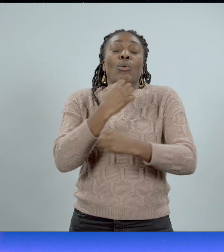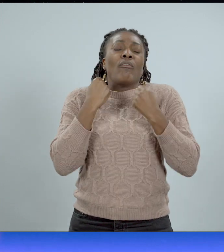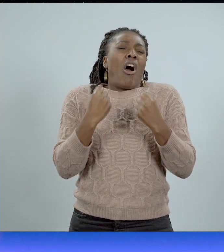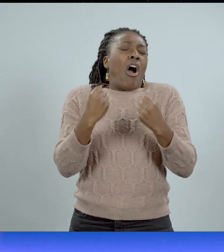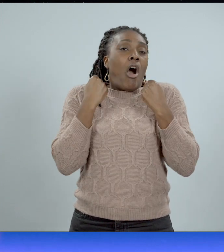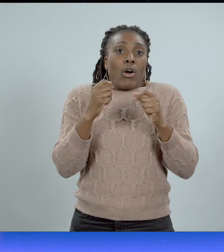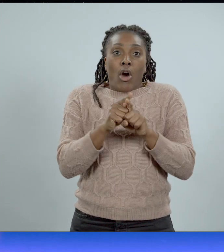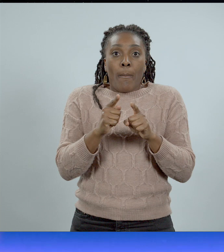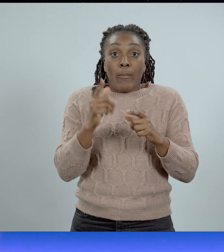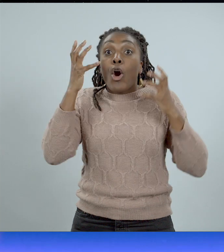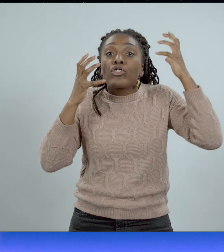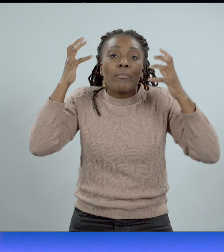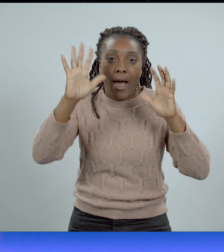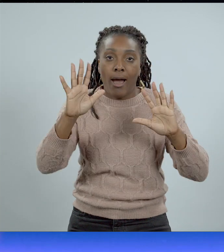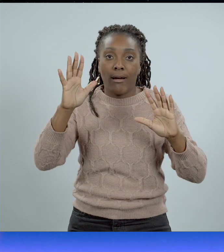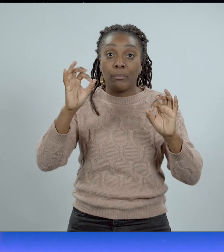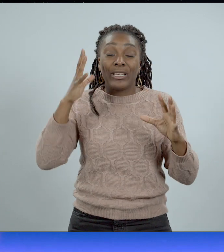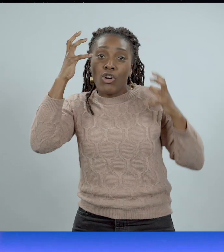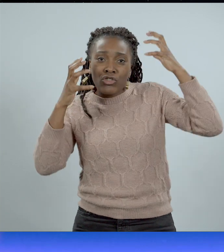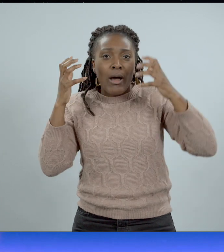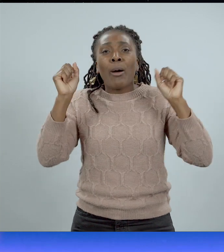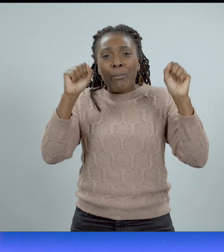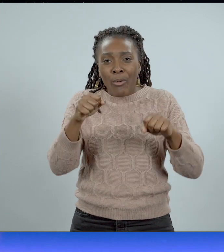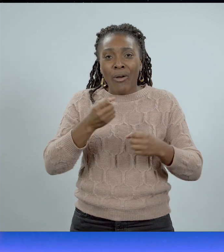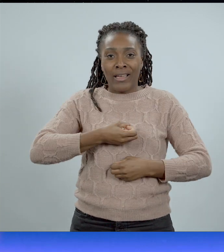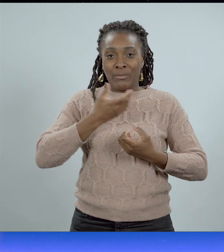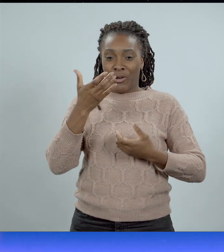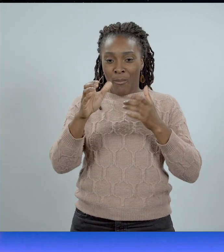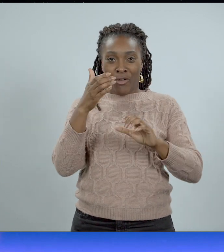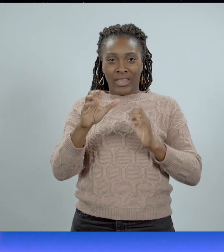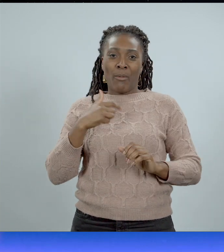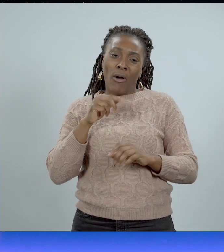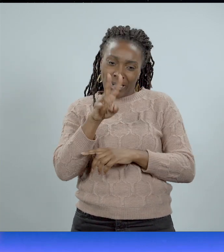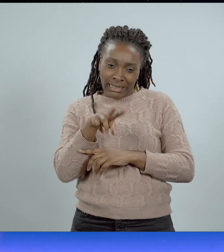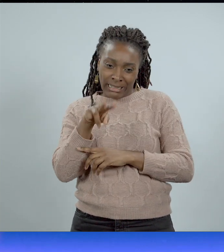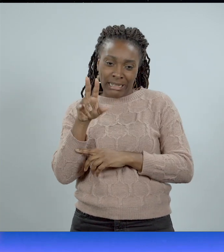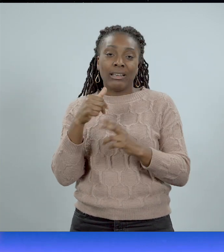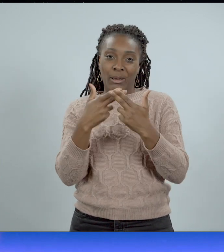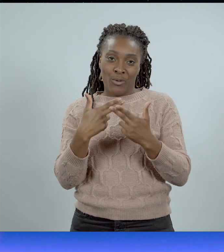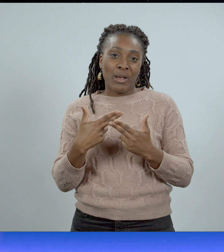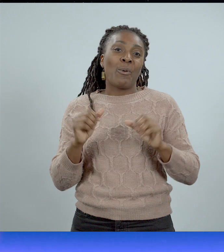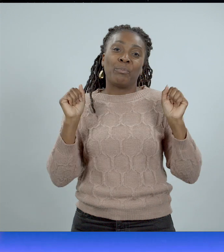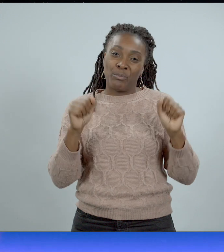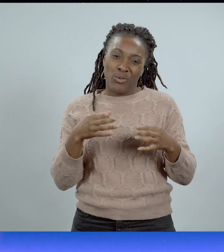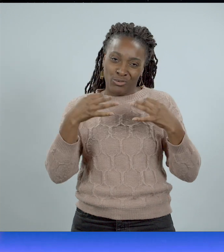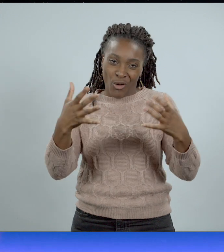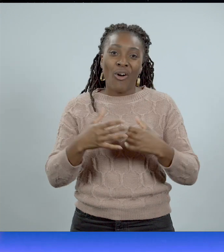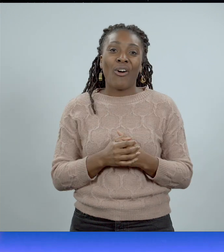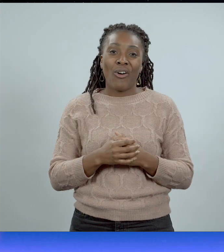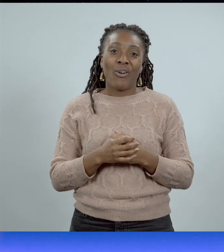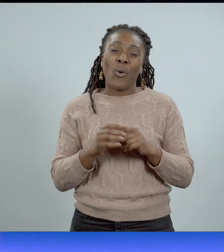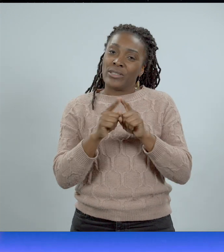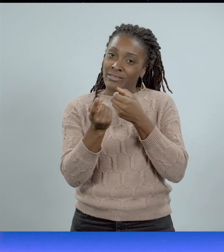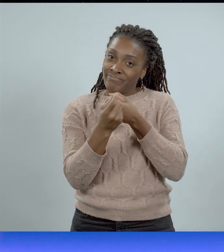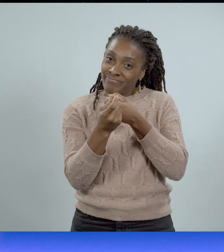étaient fortes, qu'on pourrait classifier comme cauchemar, n'hésitez pas à écrire en commentaire et puis je prendrai le temps de vous lire et de vous y répondre. N'hésitez